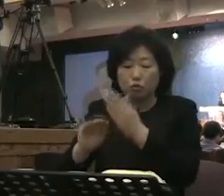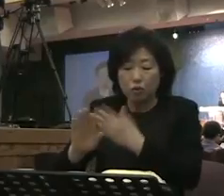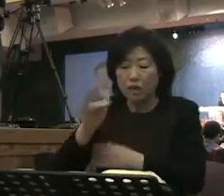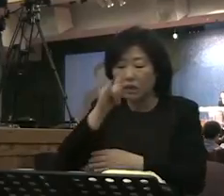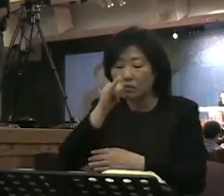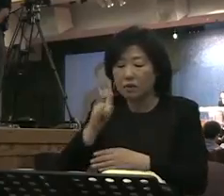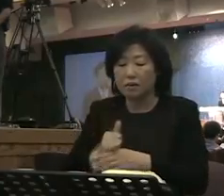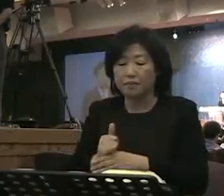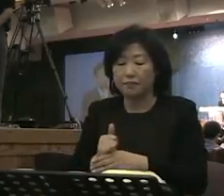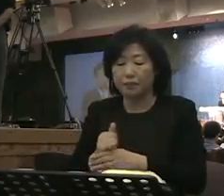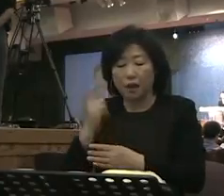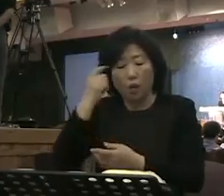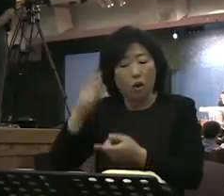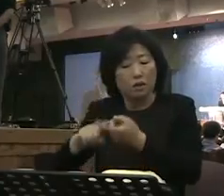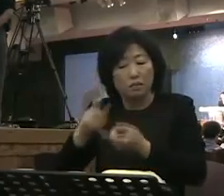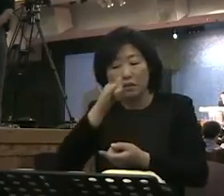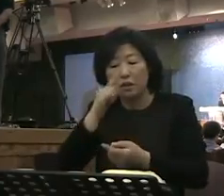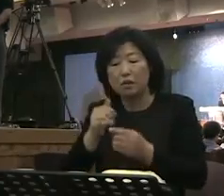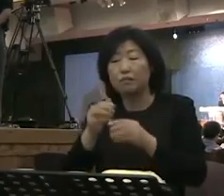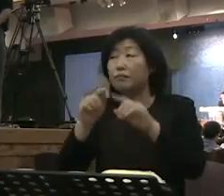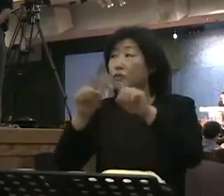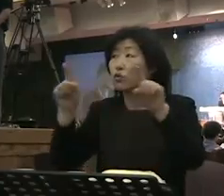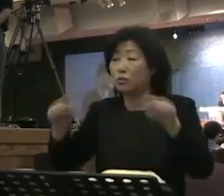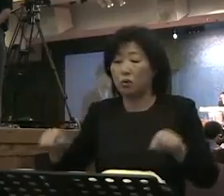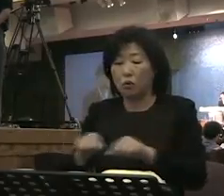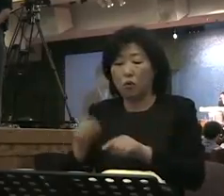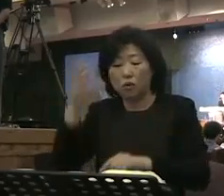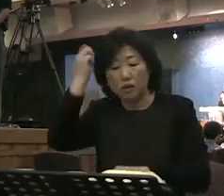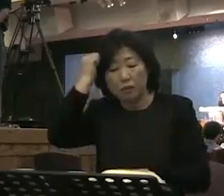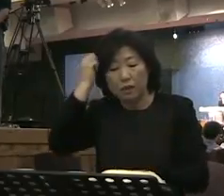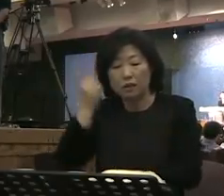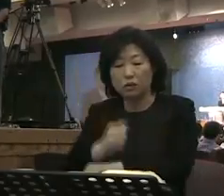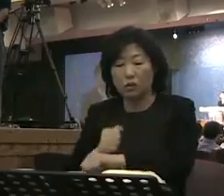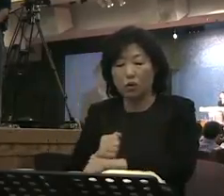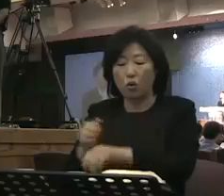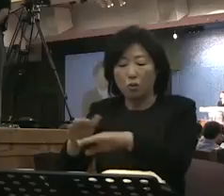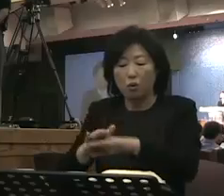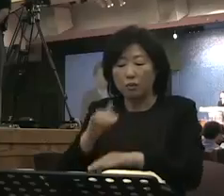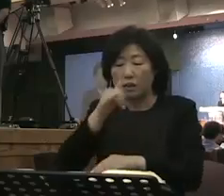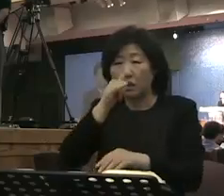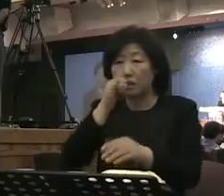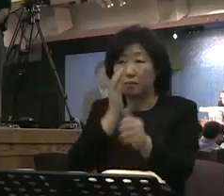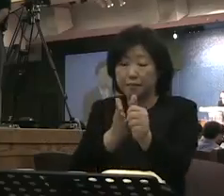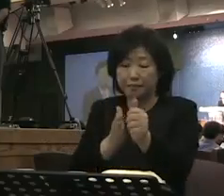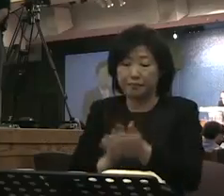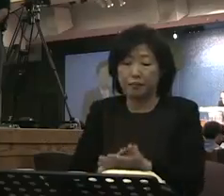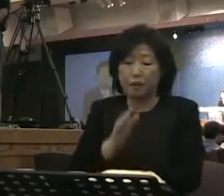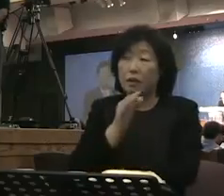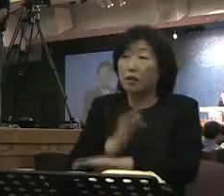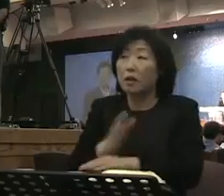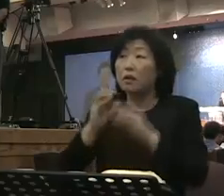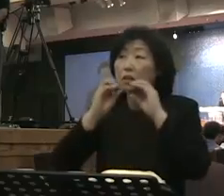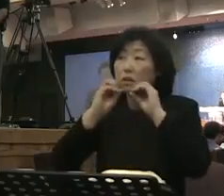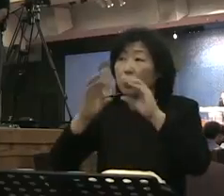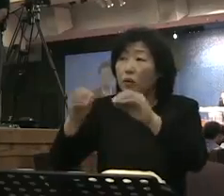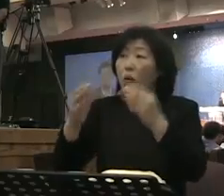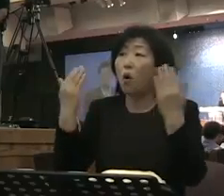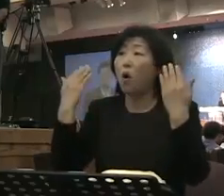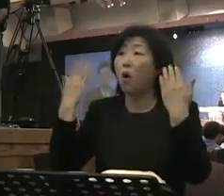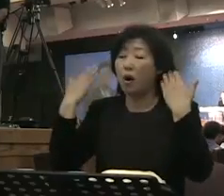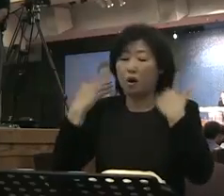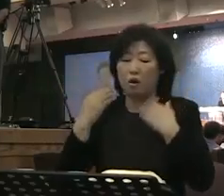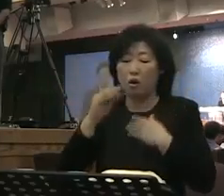있는 분들은 주보 참고하시고 모여주시면 되겠습니다. 단기 선교 학교 훈련